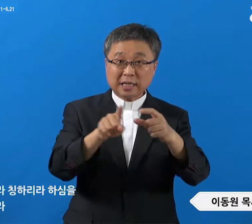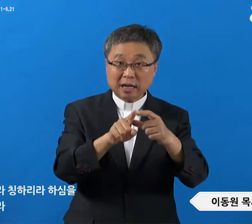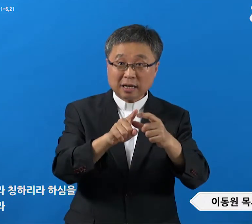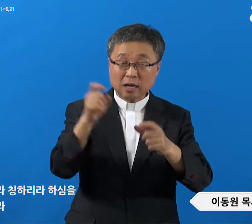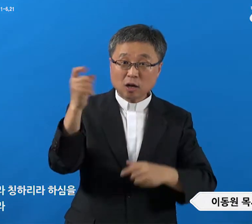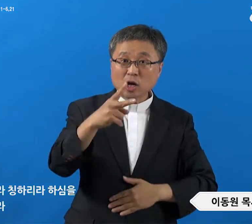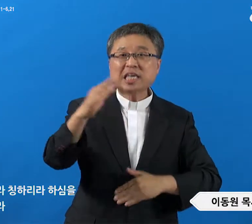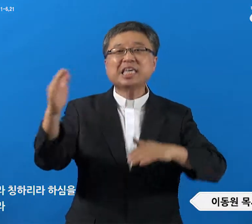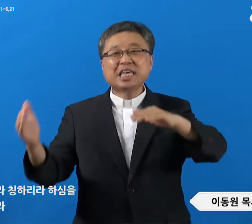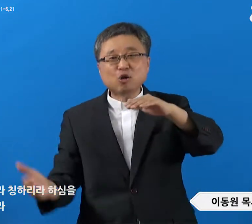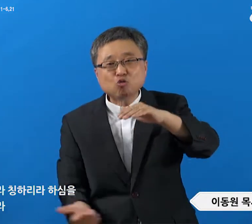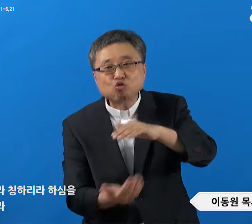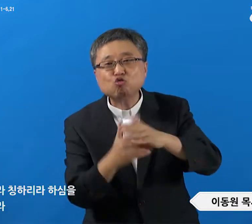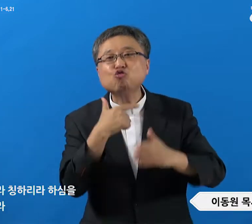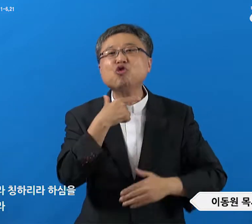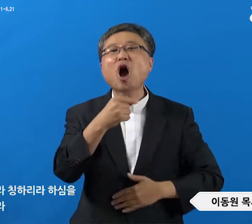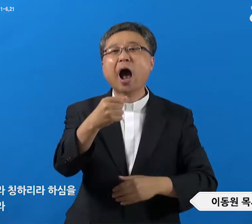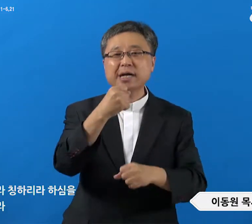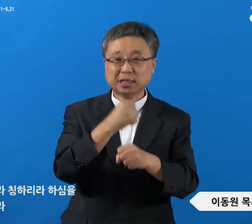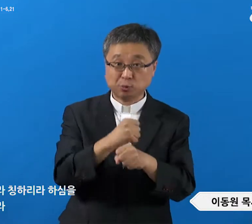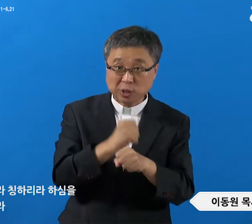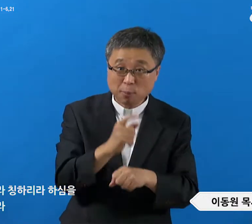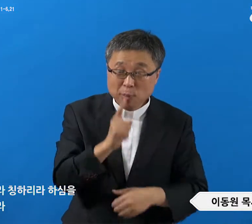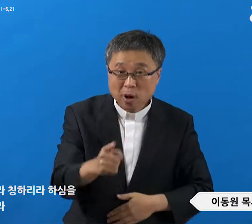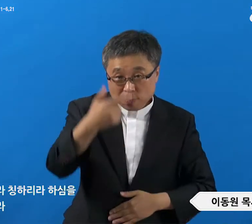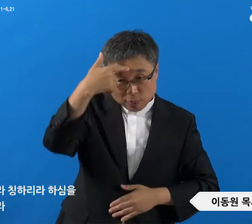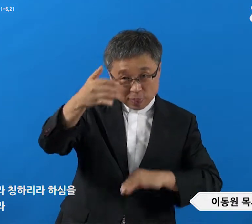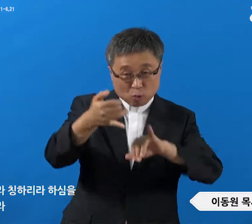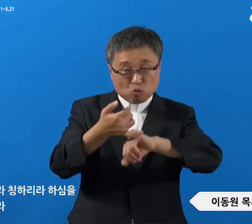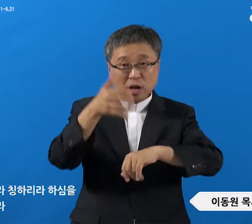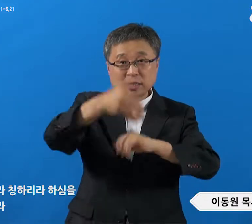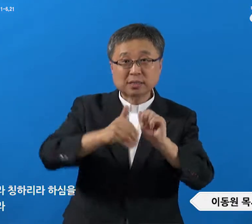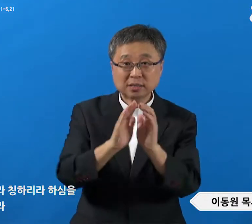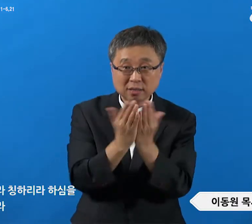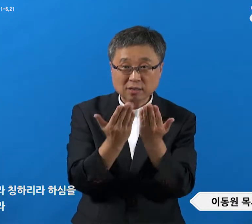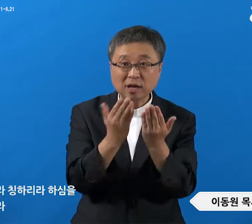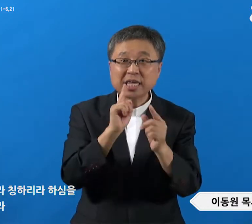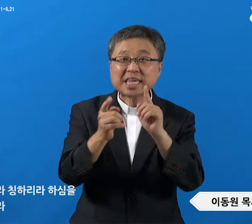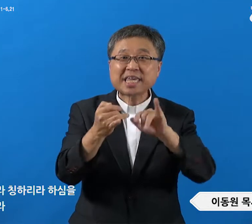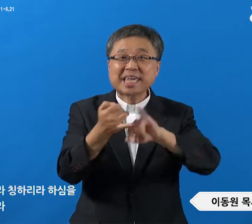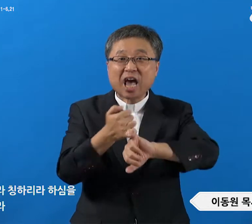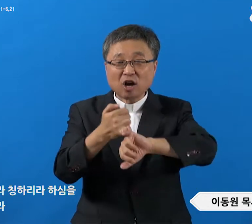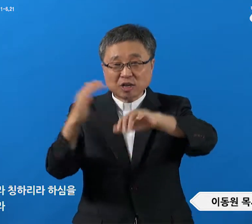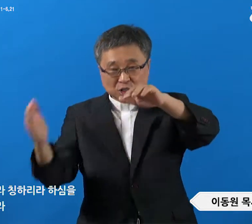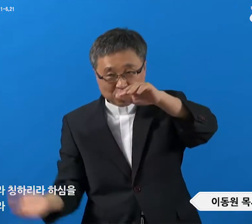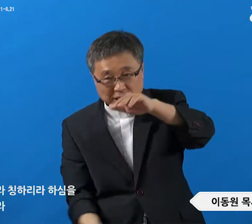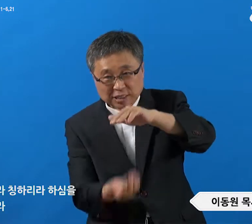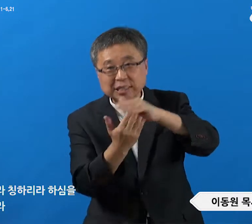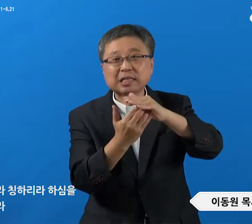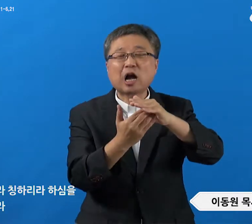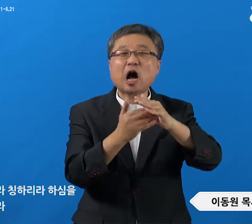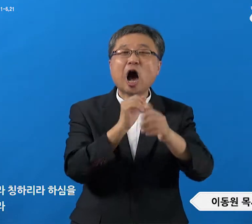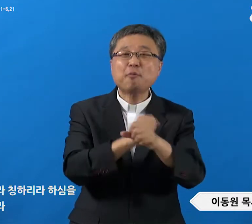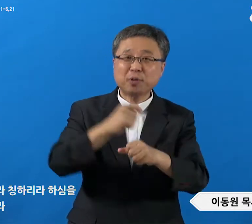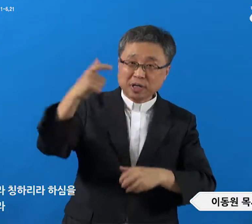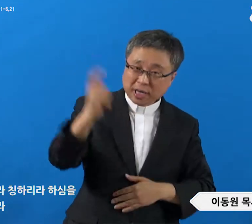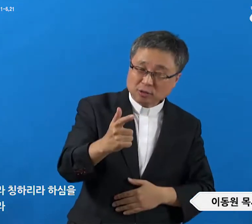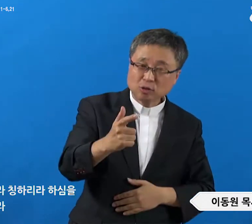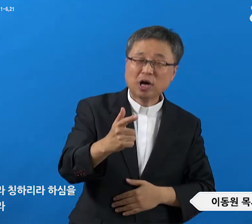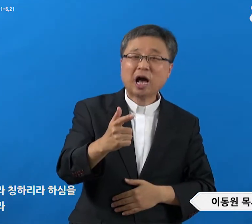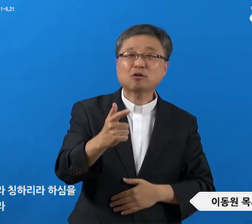반복돼요? 이루려 하심이라. 이것은 구약 예언의 성취다라는 사실을 계속적으로 강조합니다.